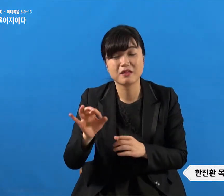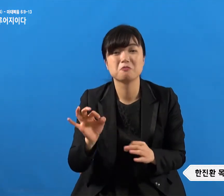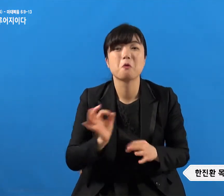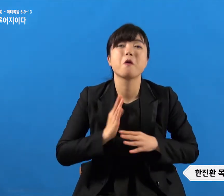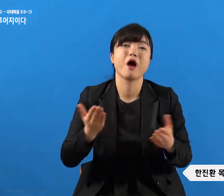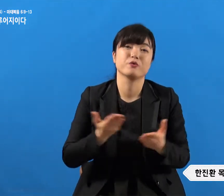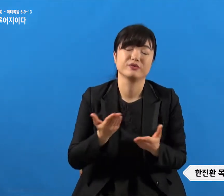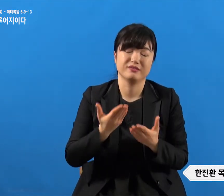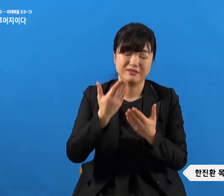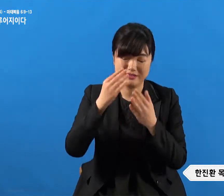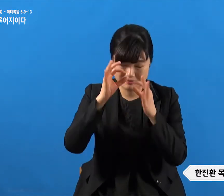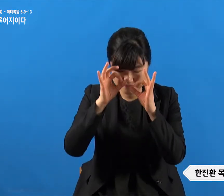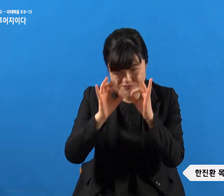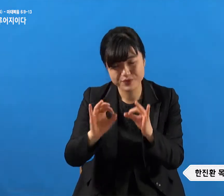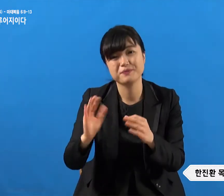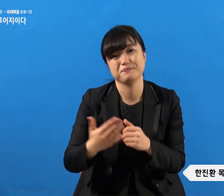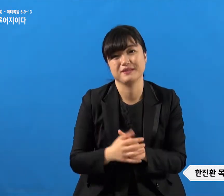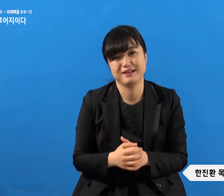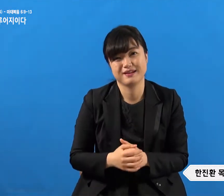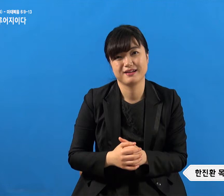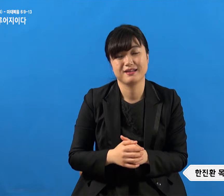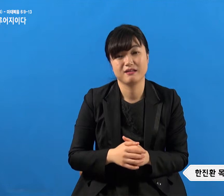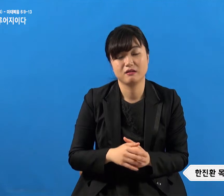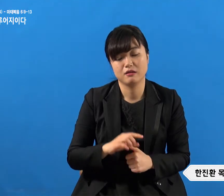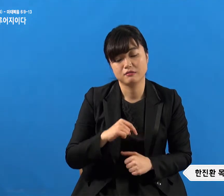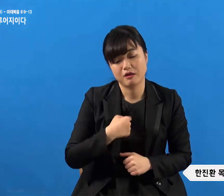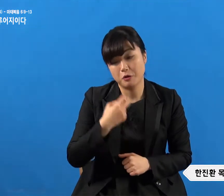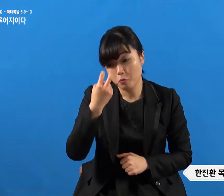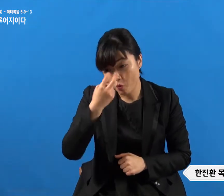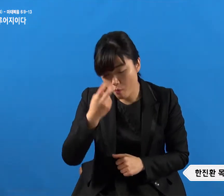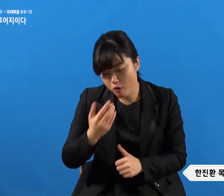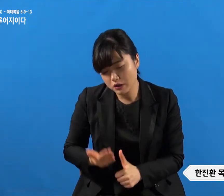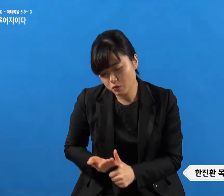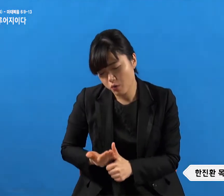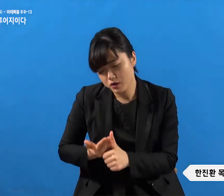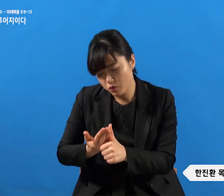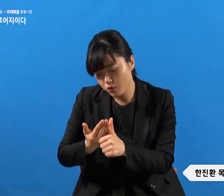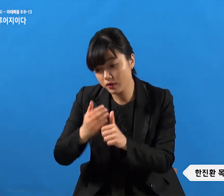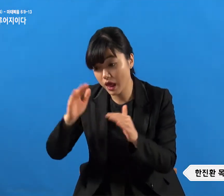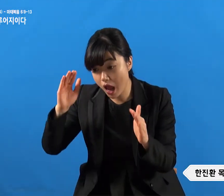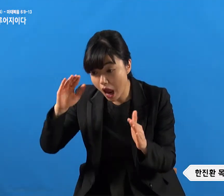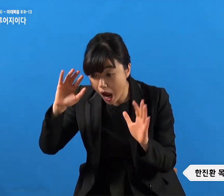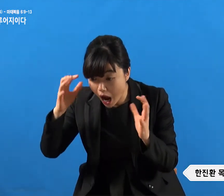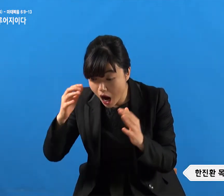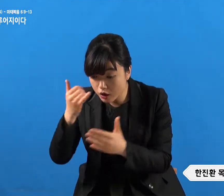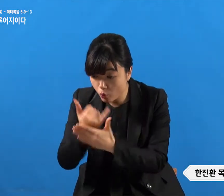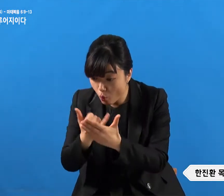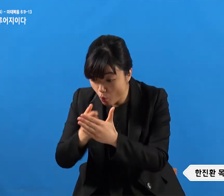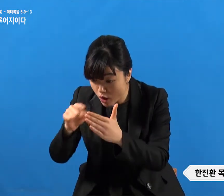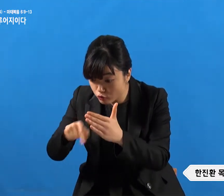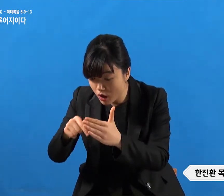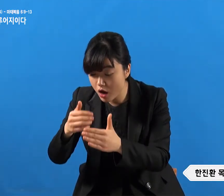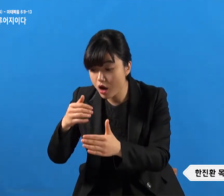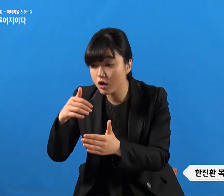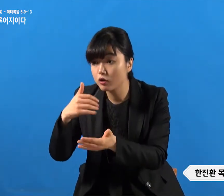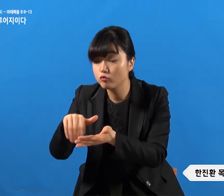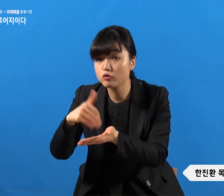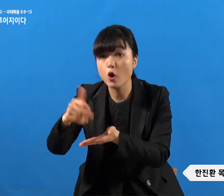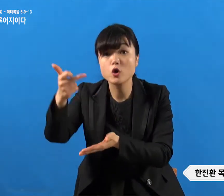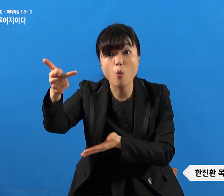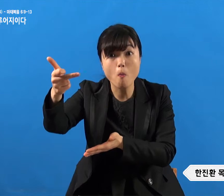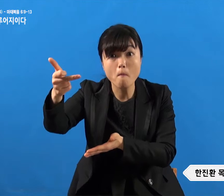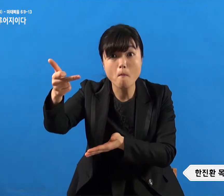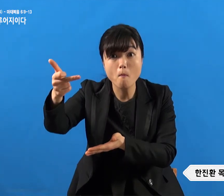그는 놀라운 일을 보았습니다. 자기가 돌보고 키워낸 아이들 가운데 무려